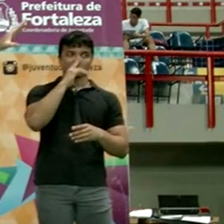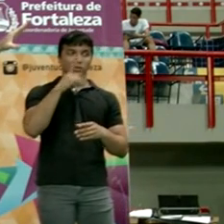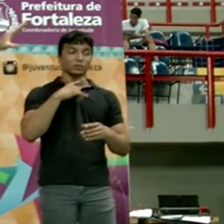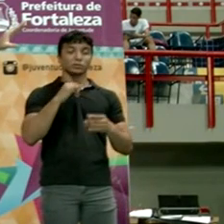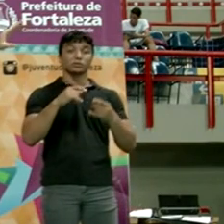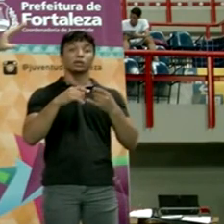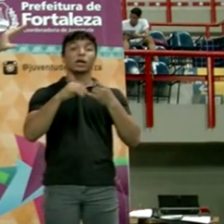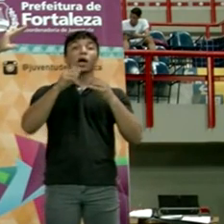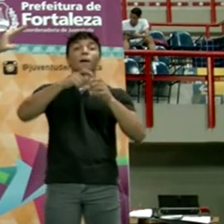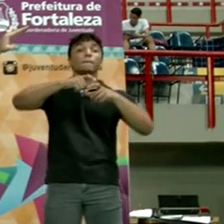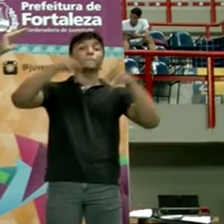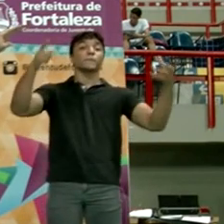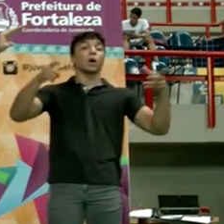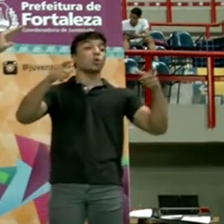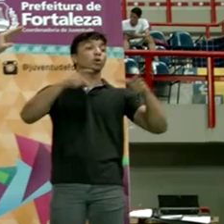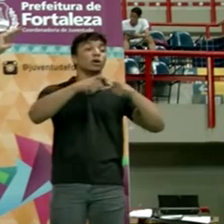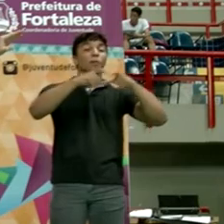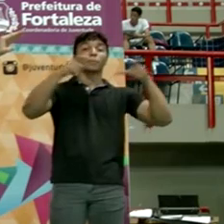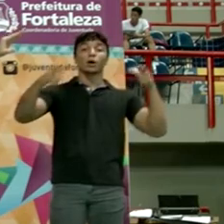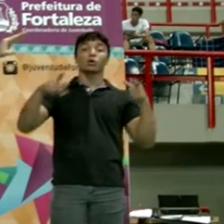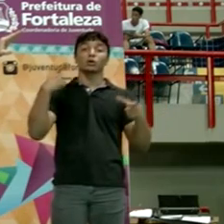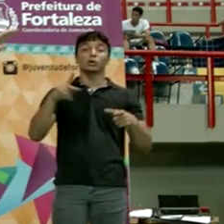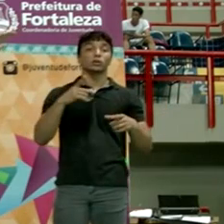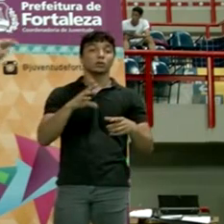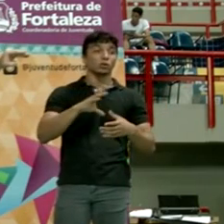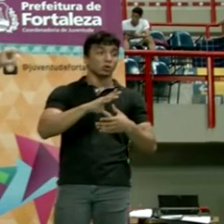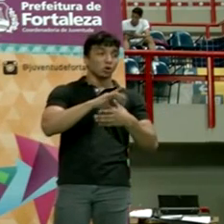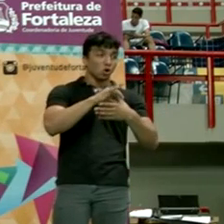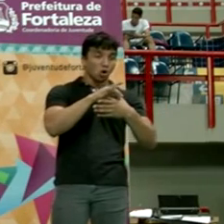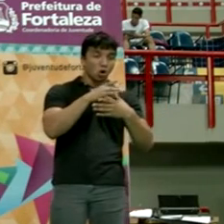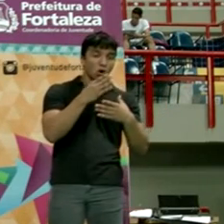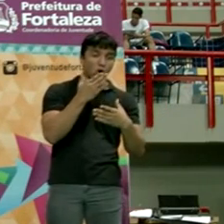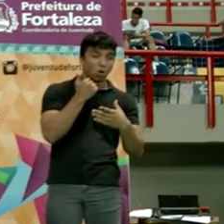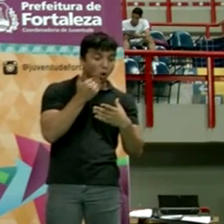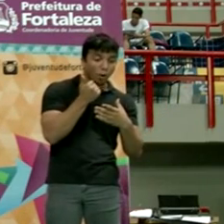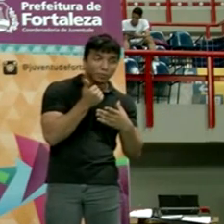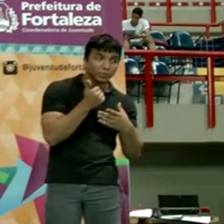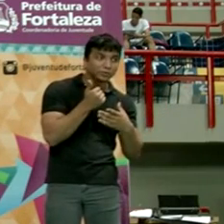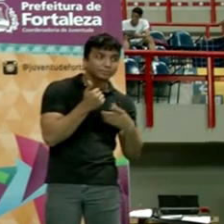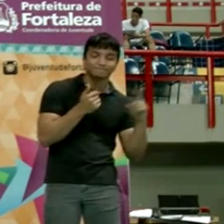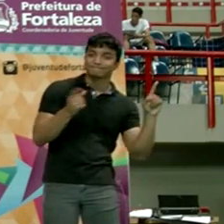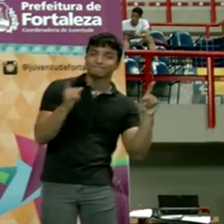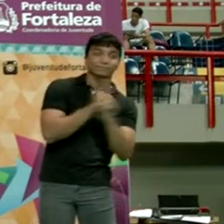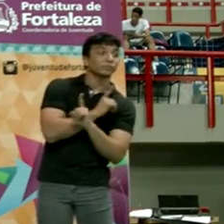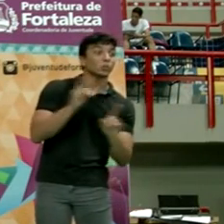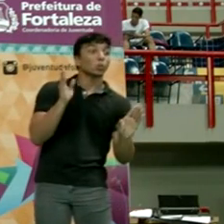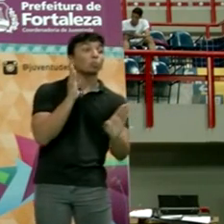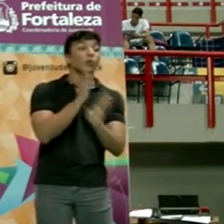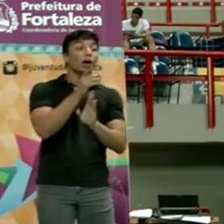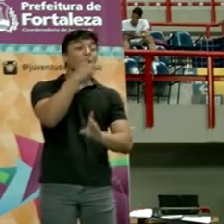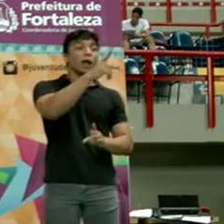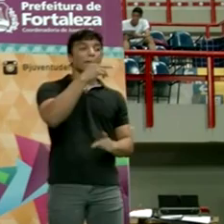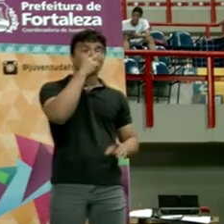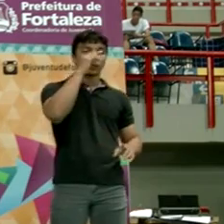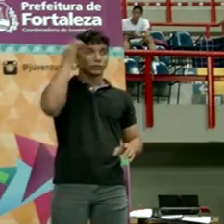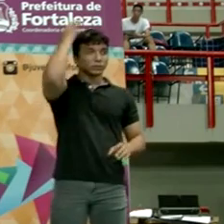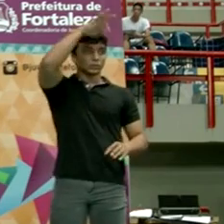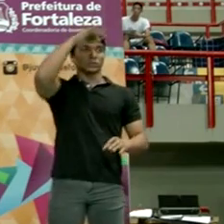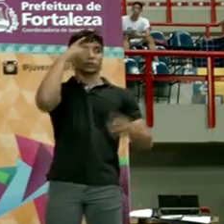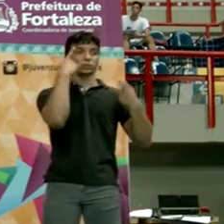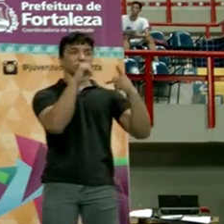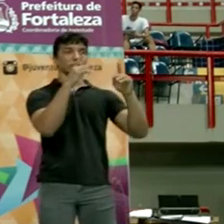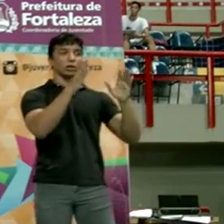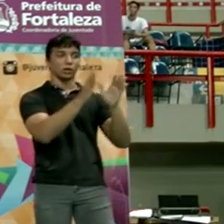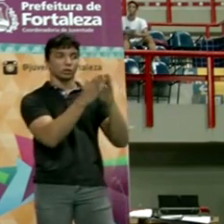A maioria dos hindus come carne bovina? Não, porque o boi é um